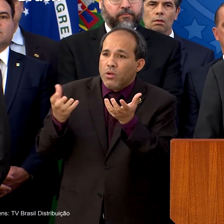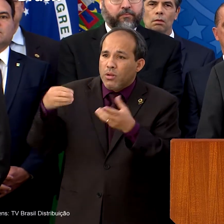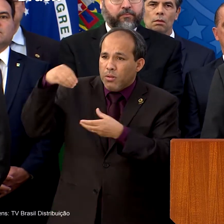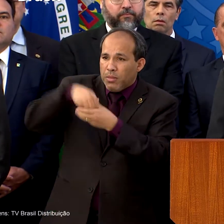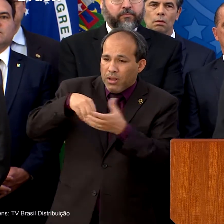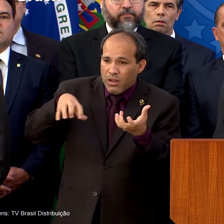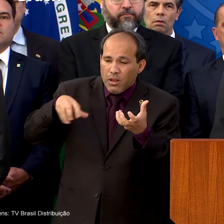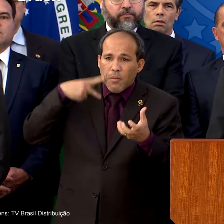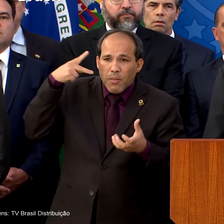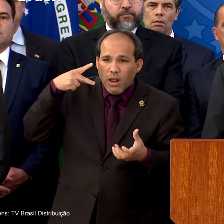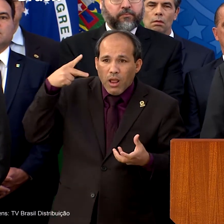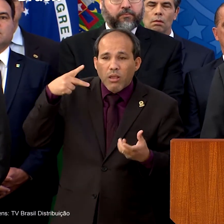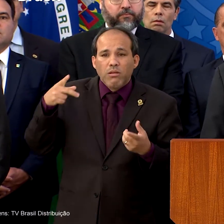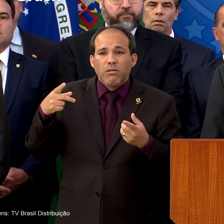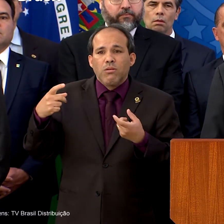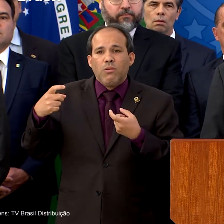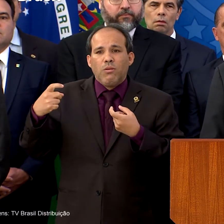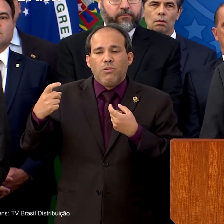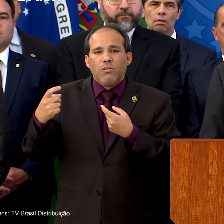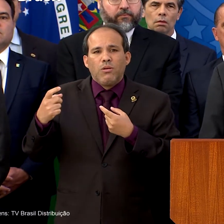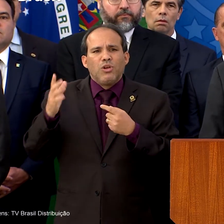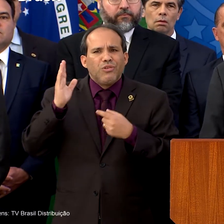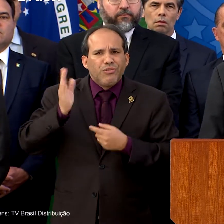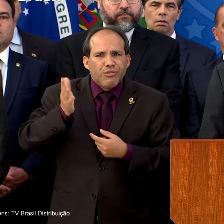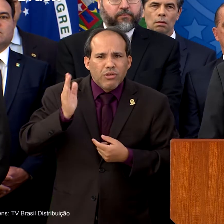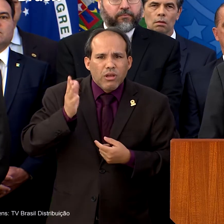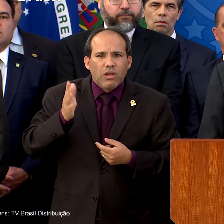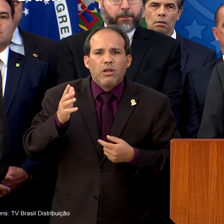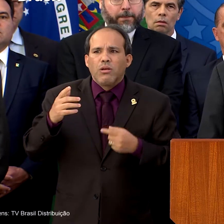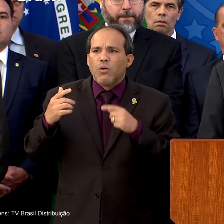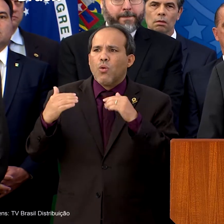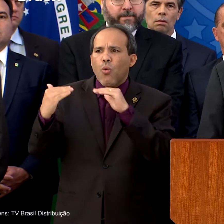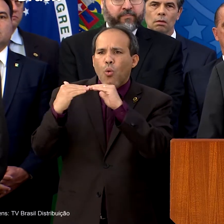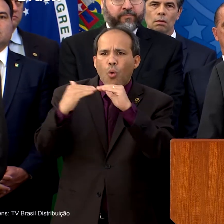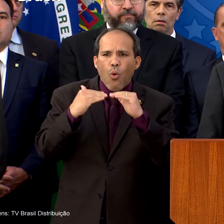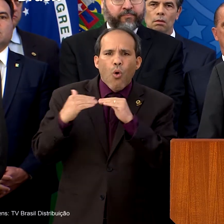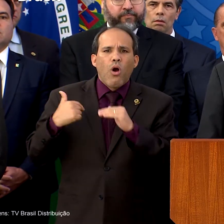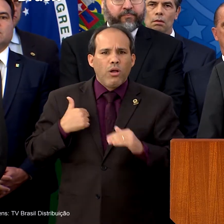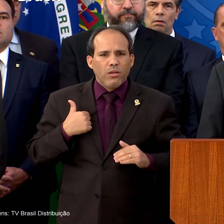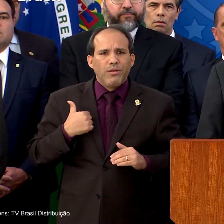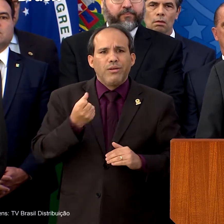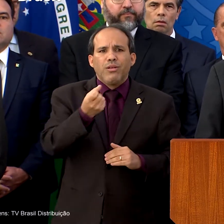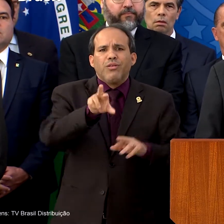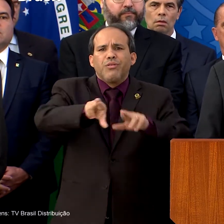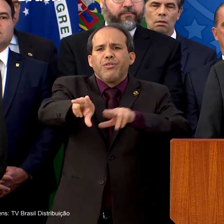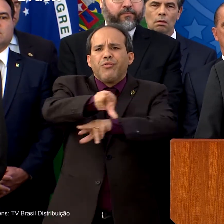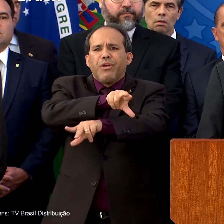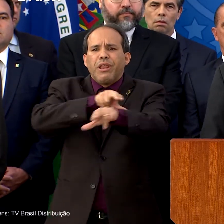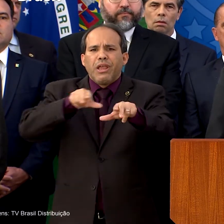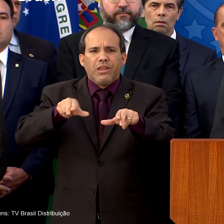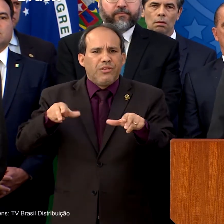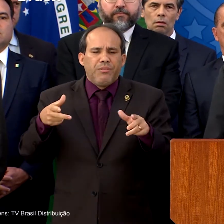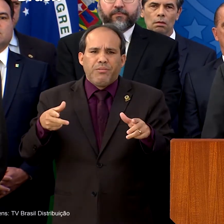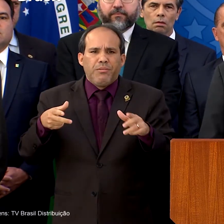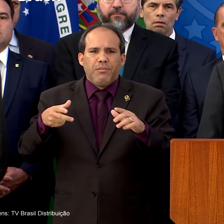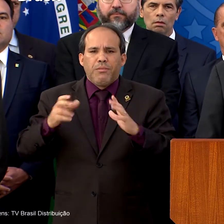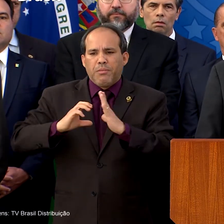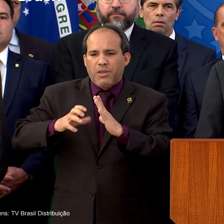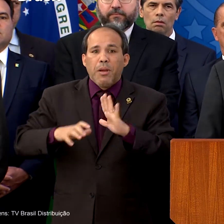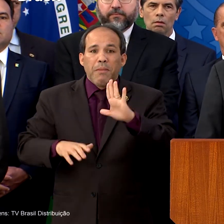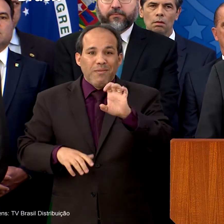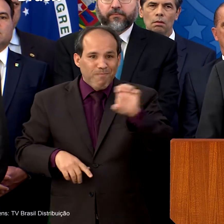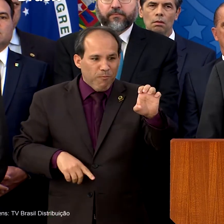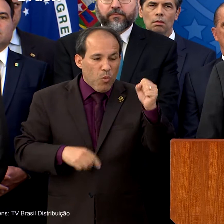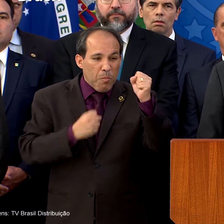dentro do qualquer nacional que já comum dessa de vários partidos é sucesso da extrema-esquerda por